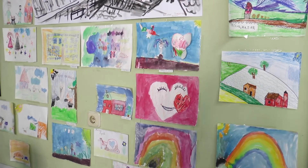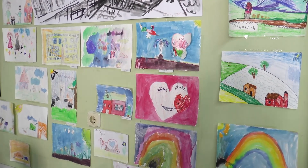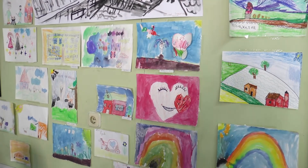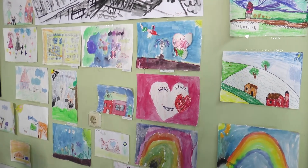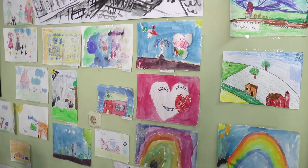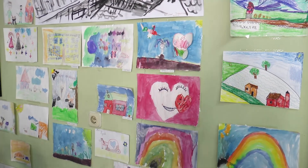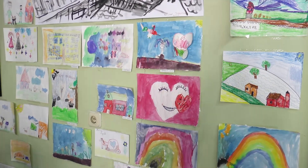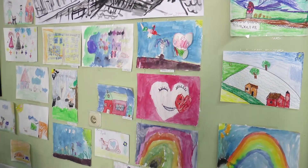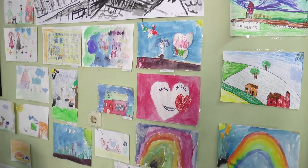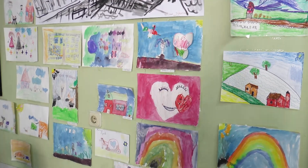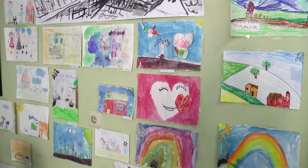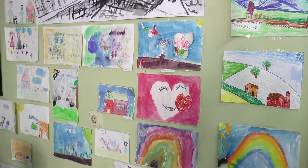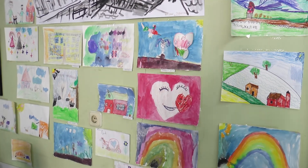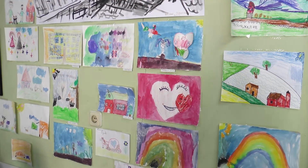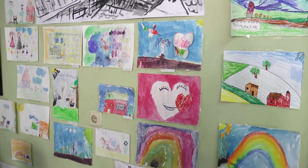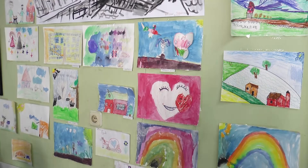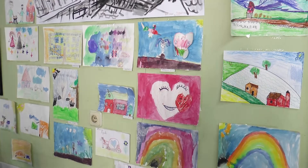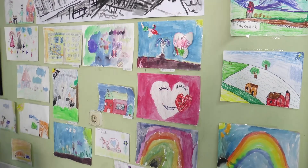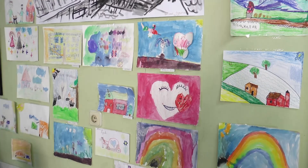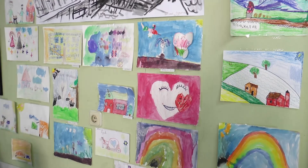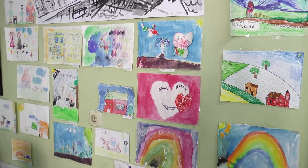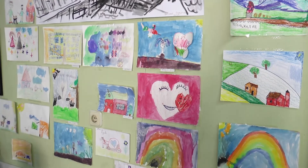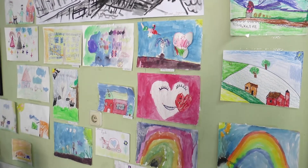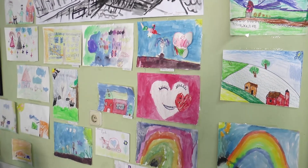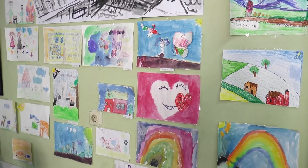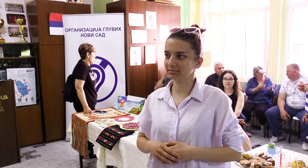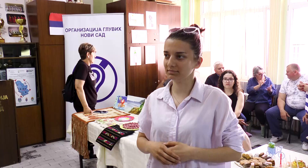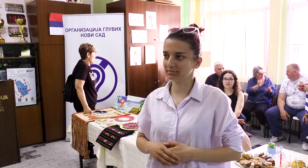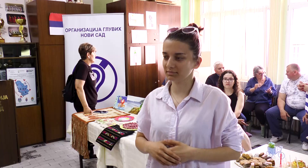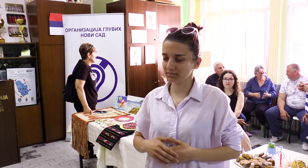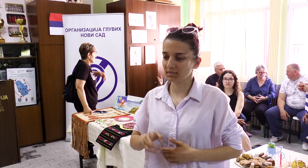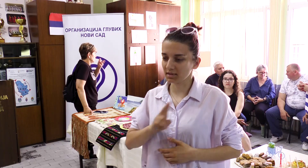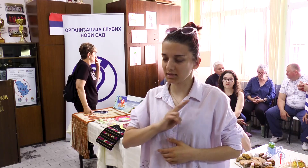radovi dece ili starih članova? Ili i jednih i drugih?